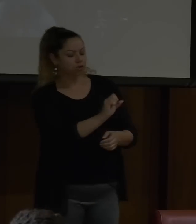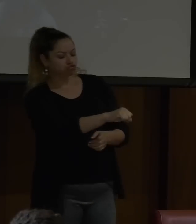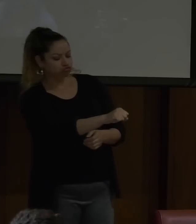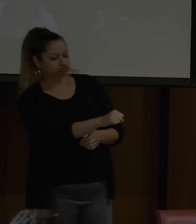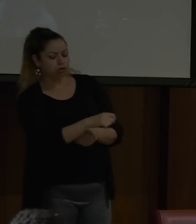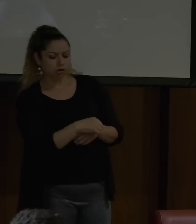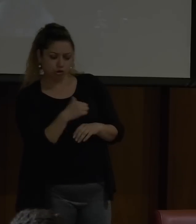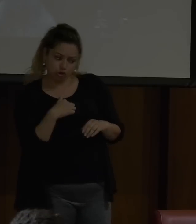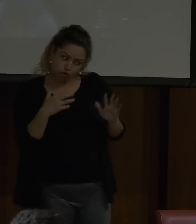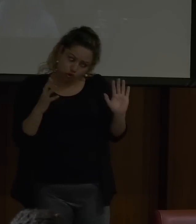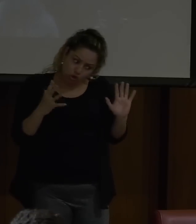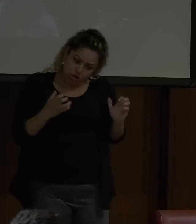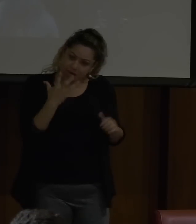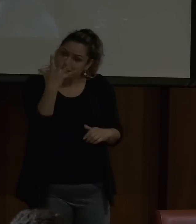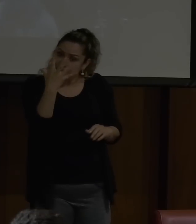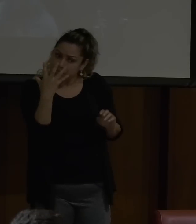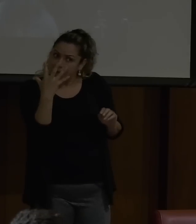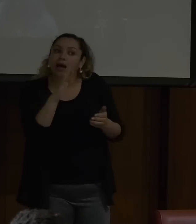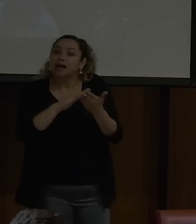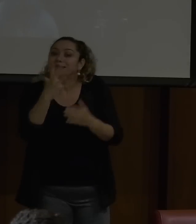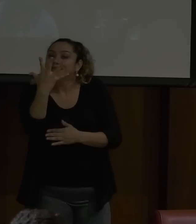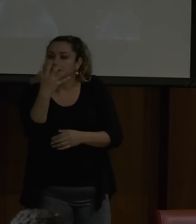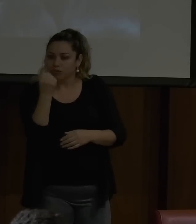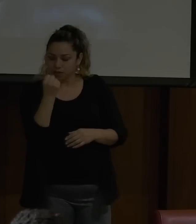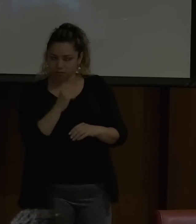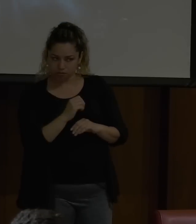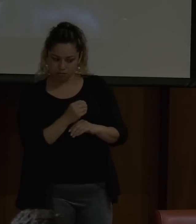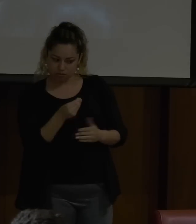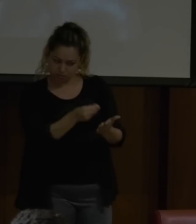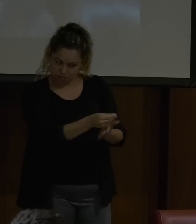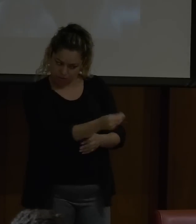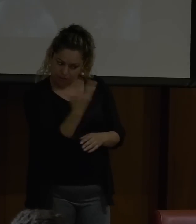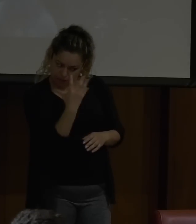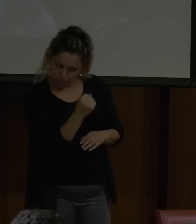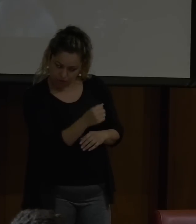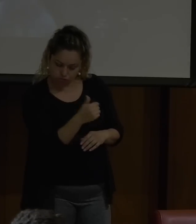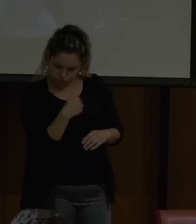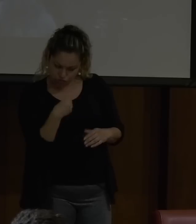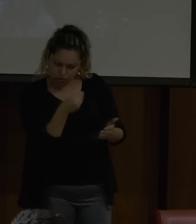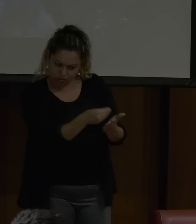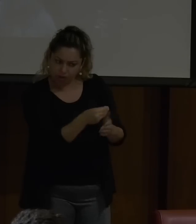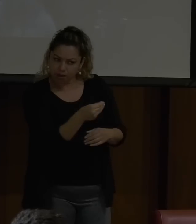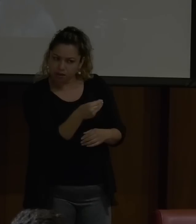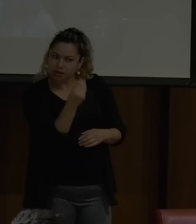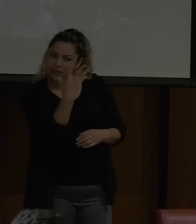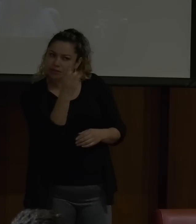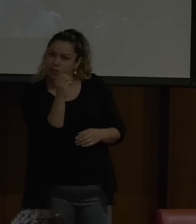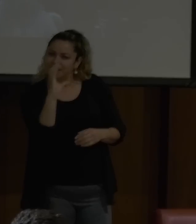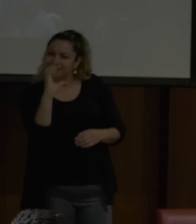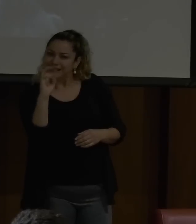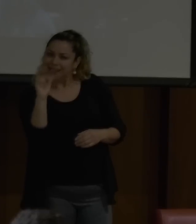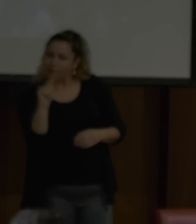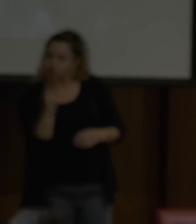dar 5 pesos, perdón, 5 pesos. Te iba a dar, no, 50 centavos,